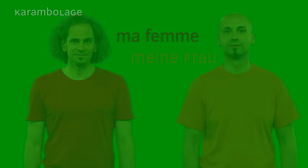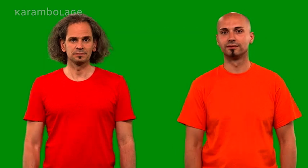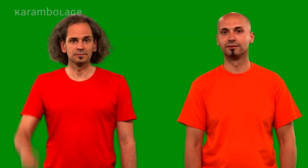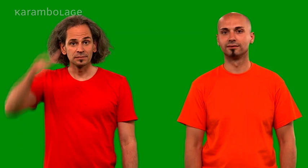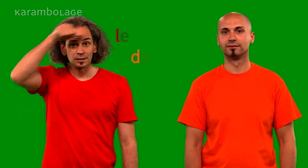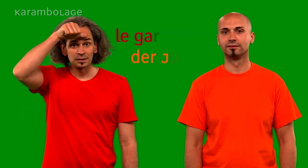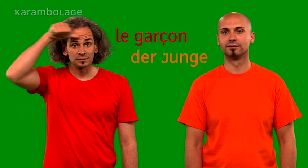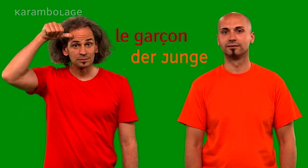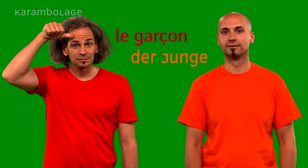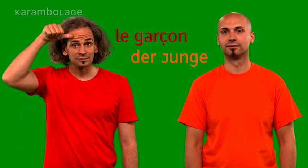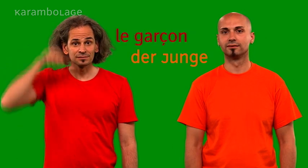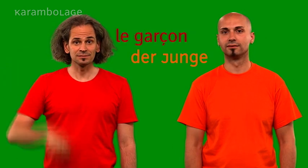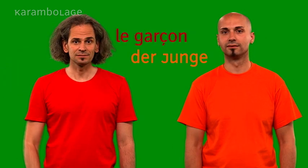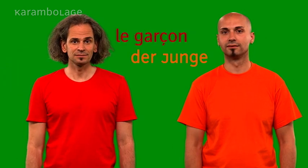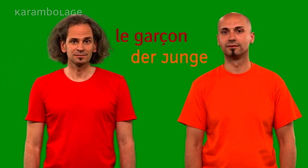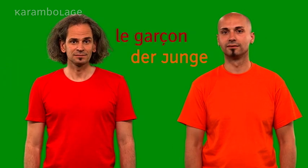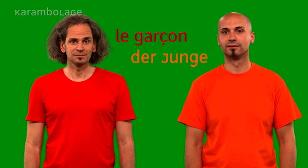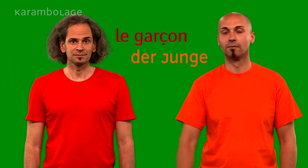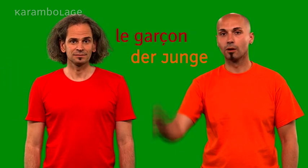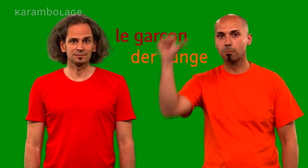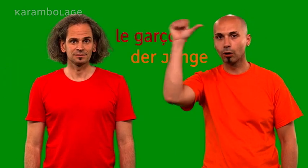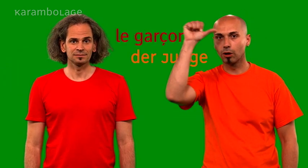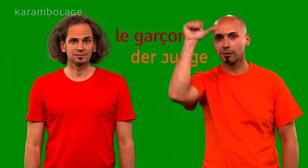Der Junge. Körper.